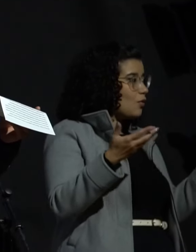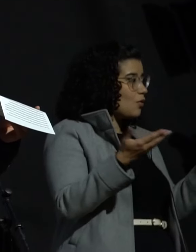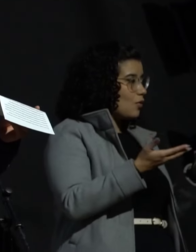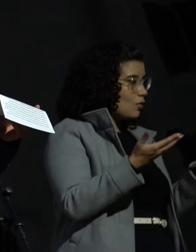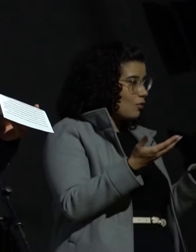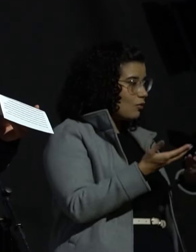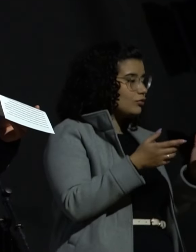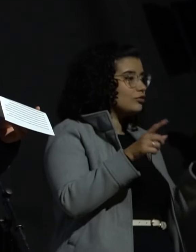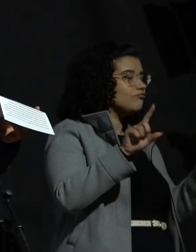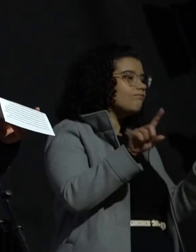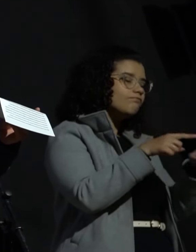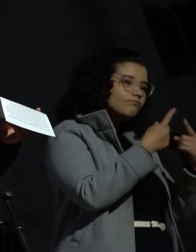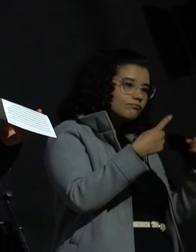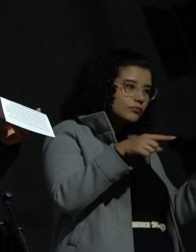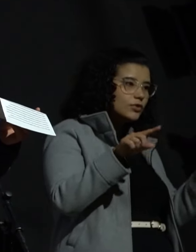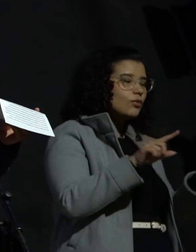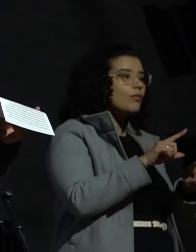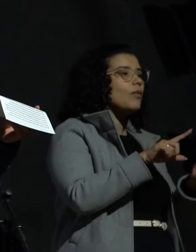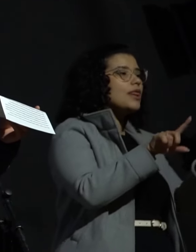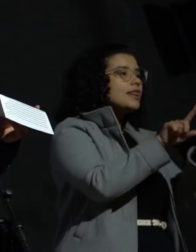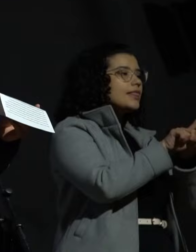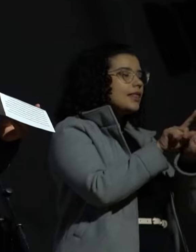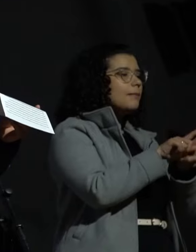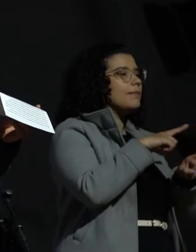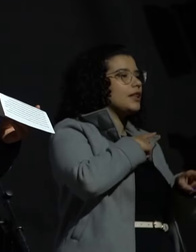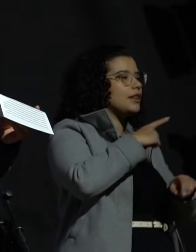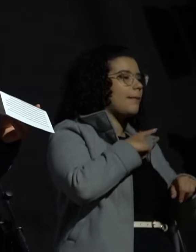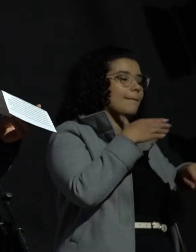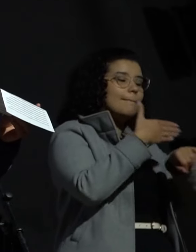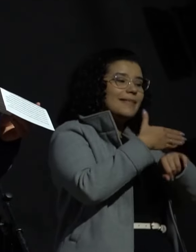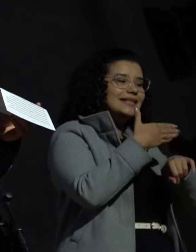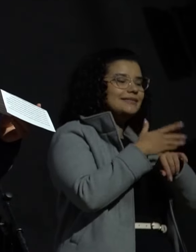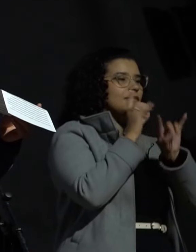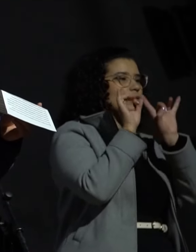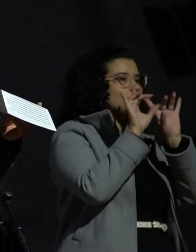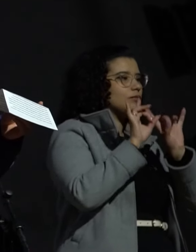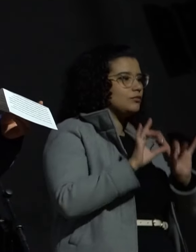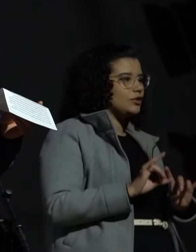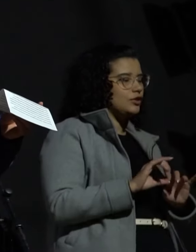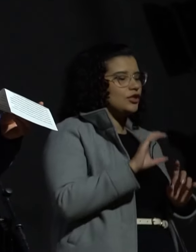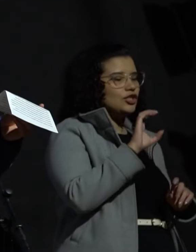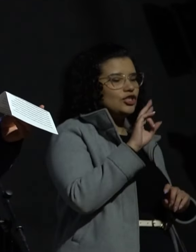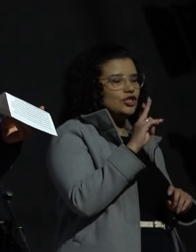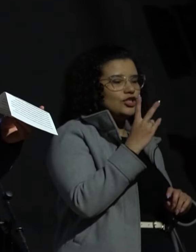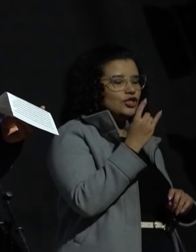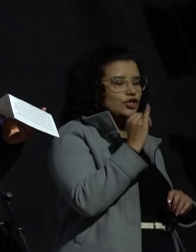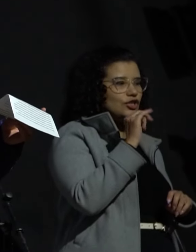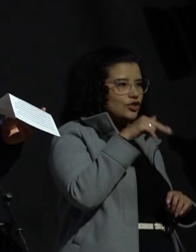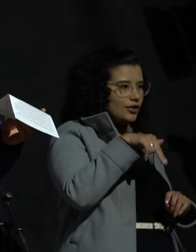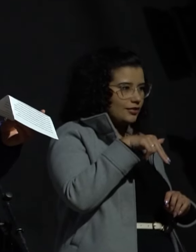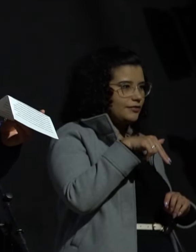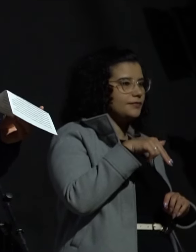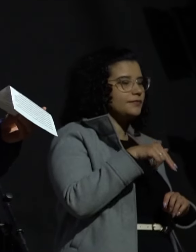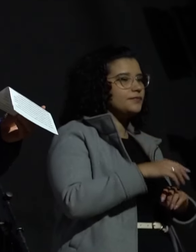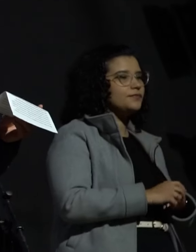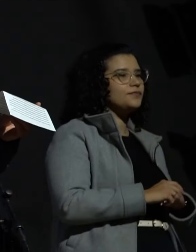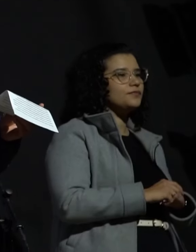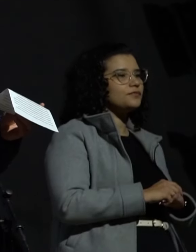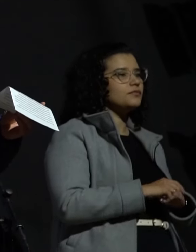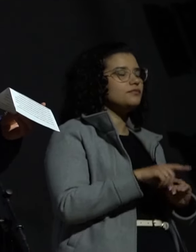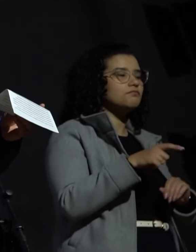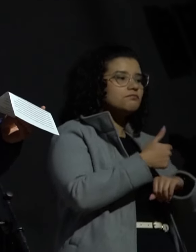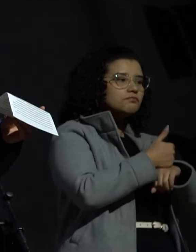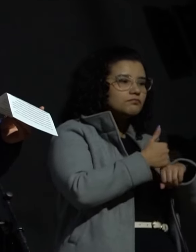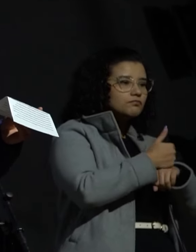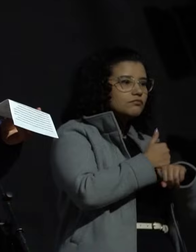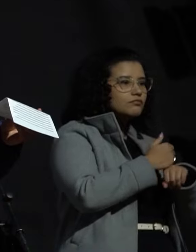hoje terá também a participação especial de Shen Kyomei Ribeiro, no shakuhachi, especialista